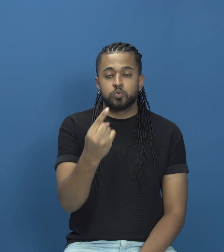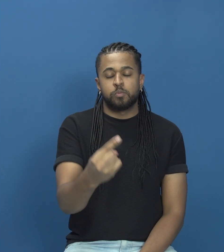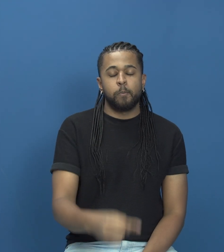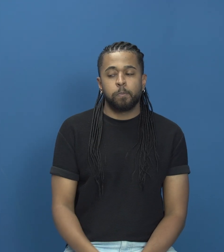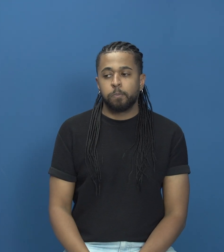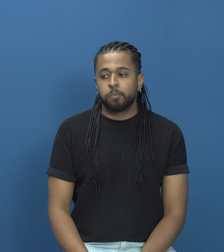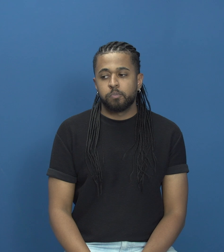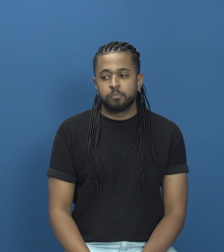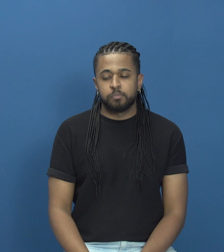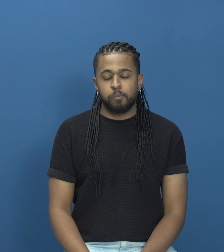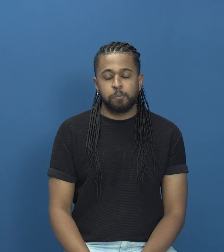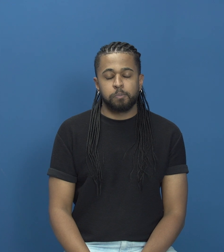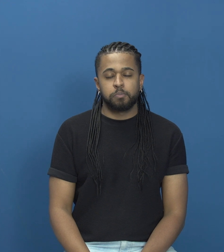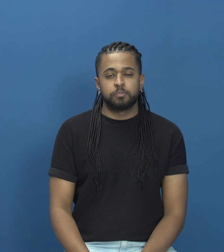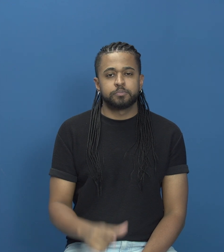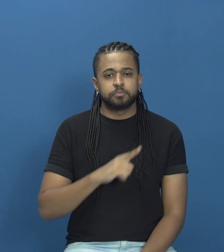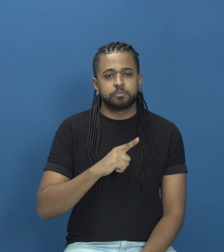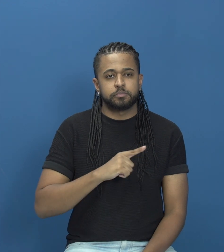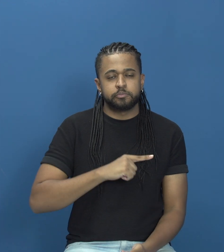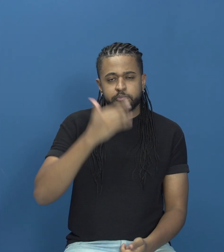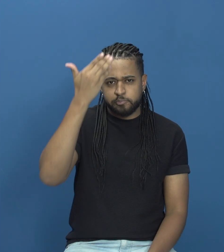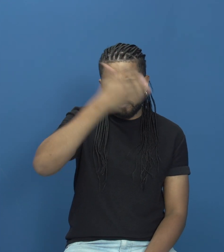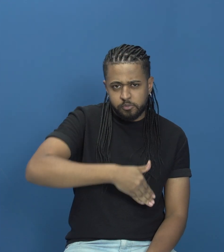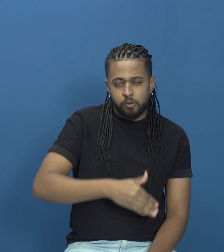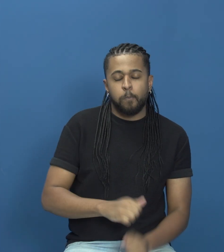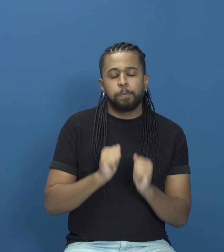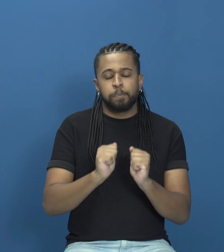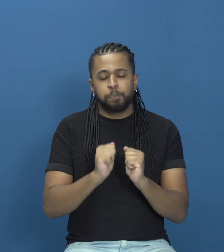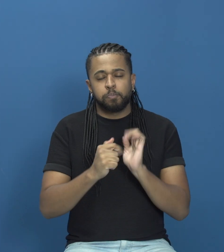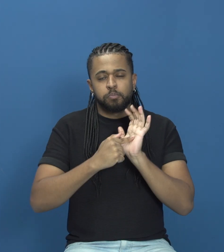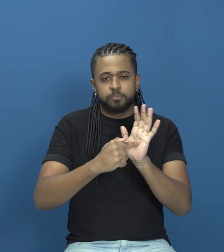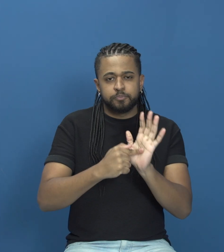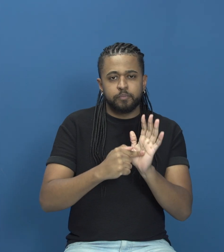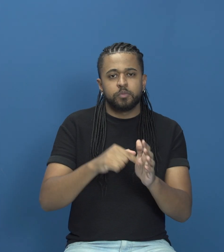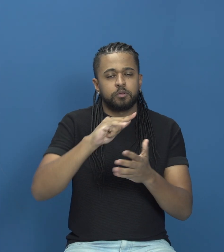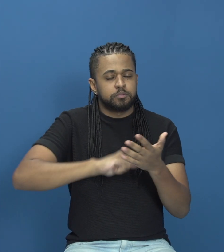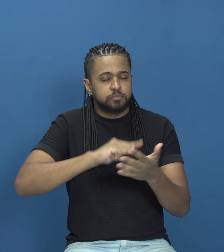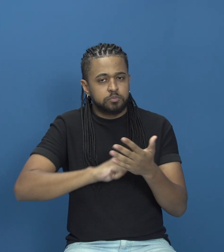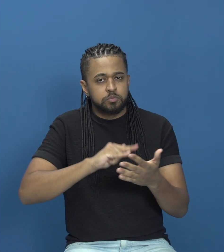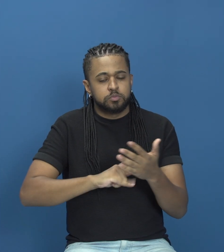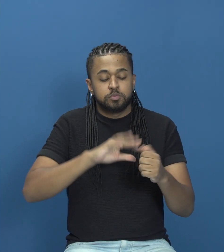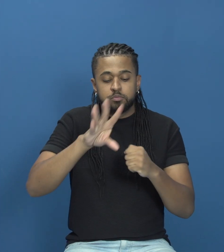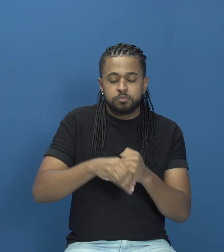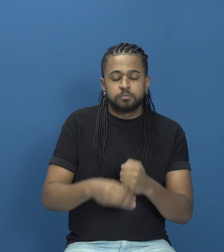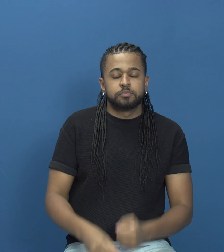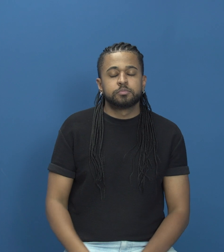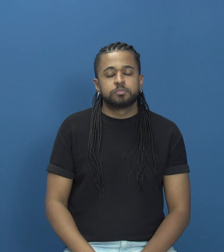16.1. Para eventuais comprovações, poderão ser apresentados documentos